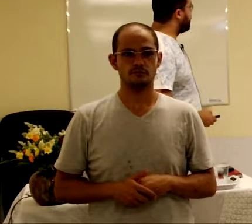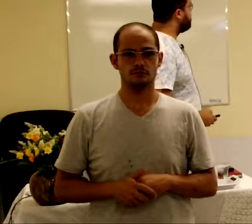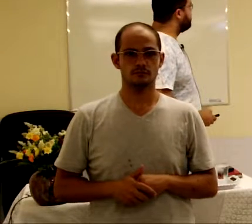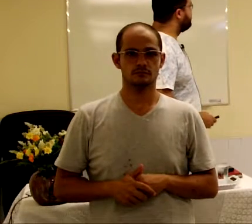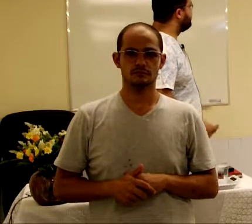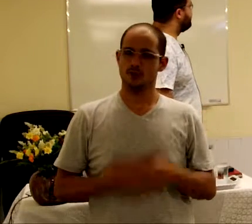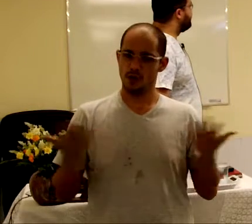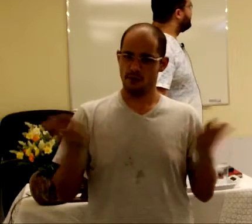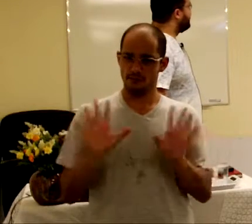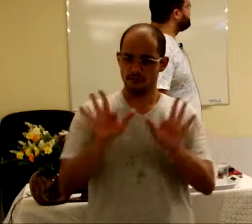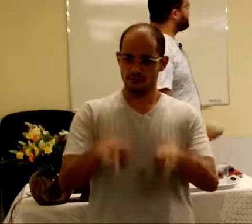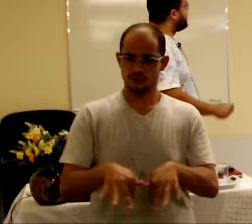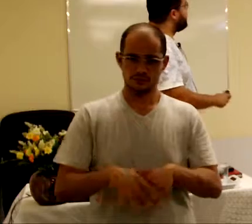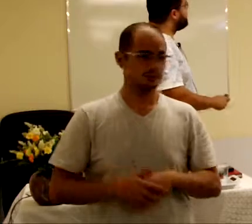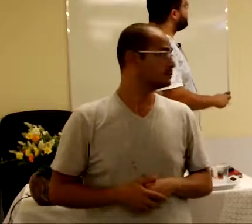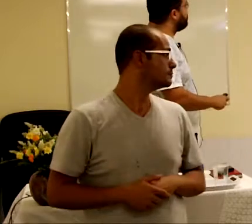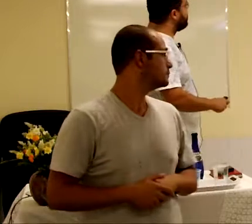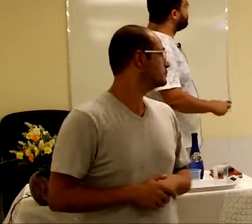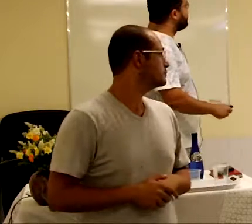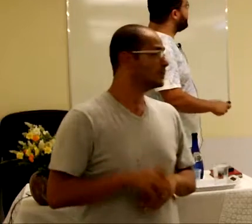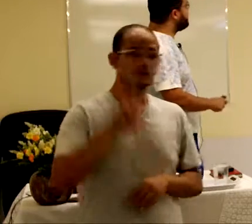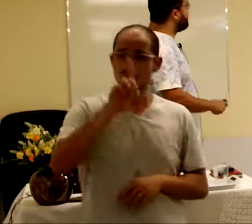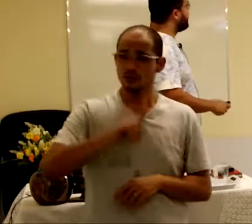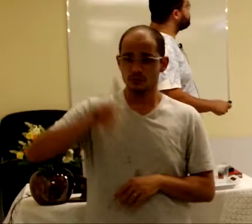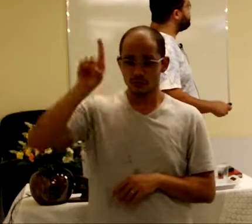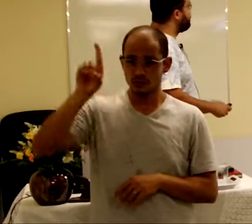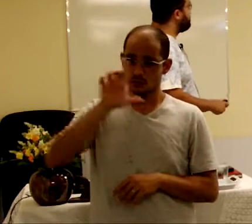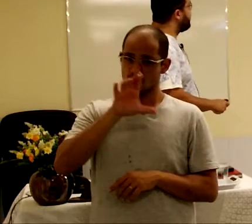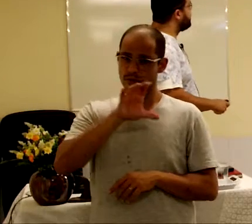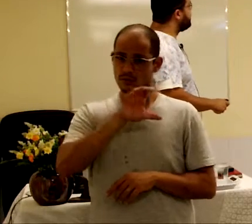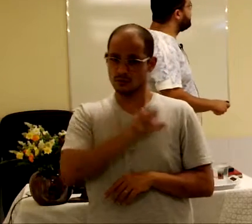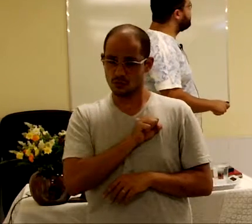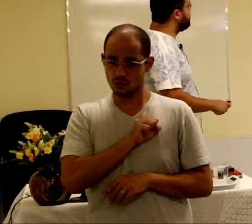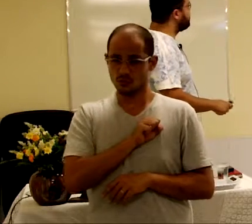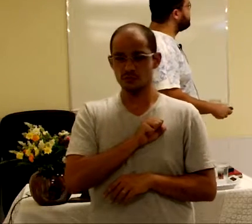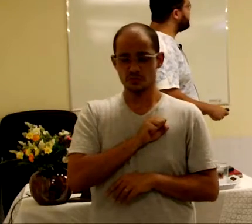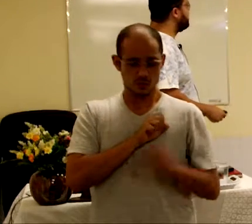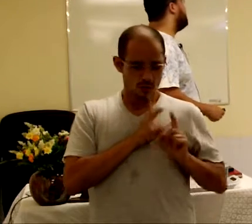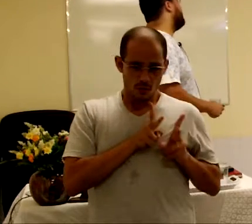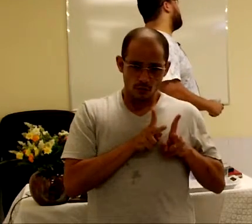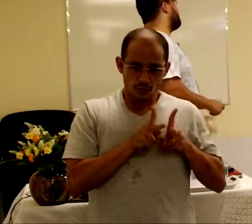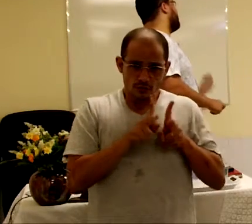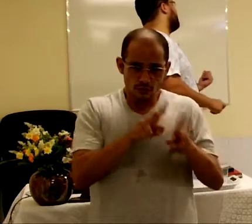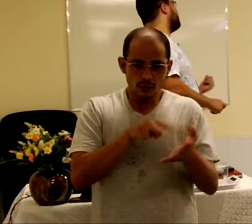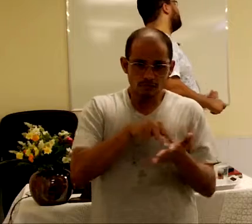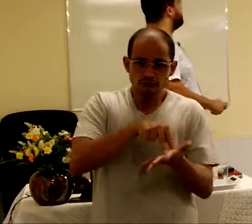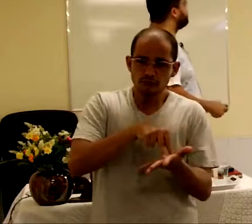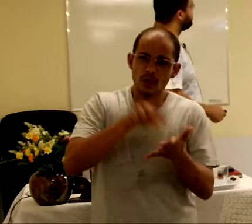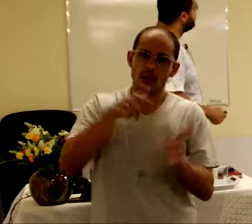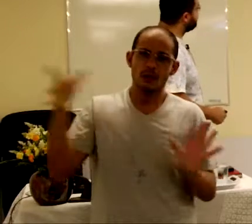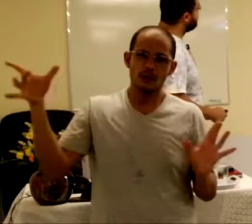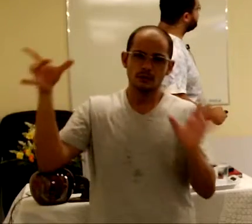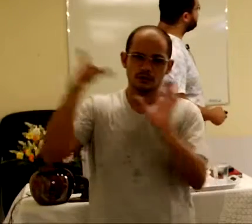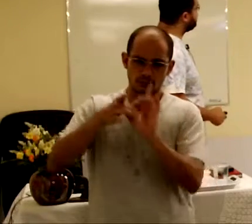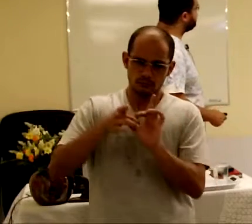Agora acabou. Ele explica, Deus é amor, todo aquele que permanece no amor, permanece em Deus e Deus nele. É consequência da anterior,